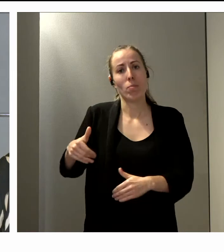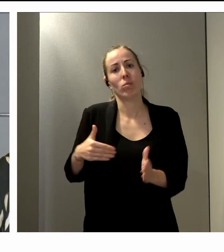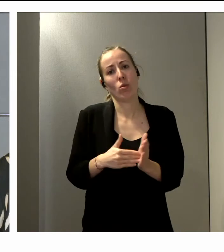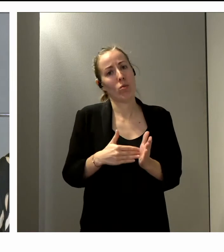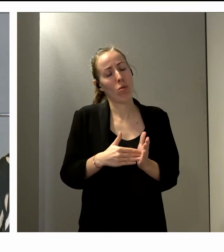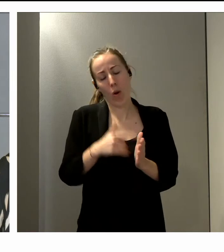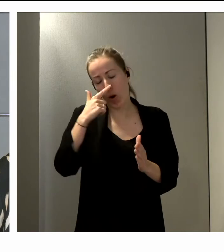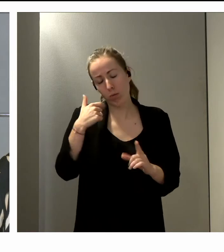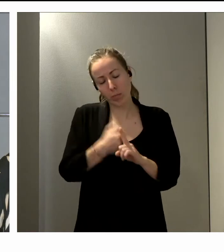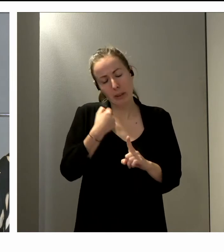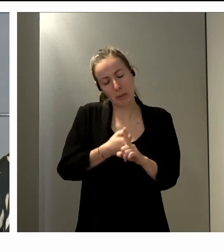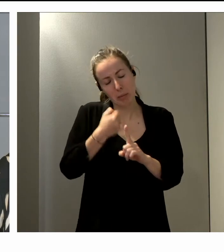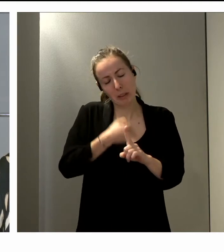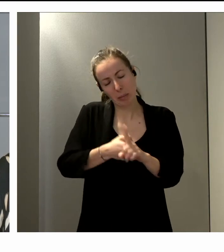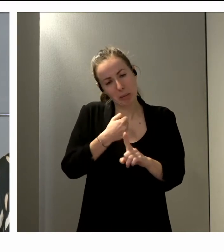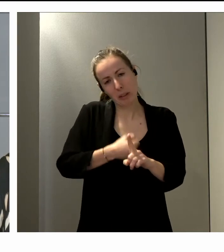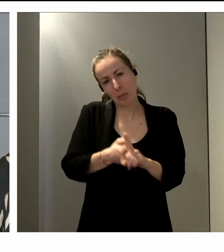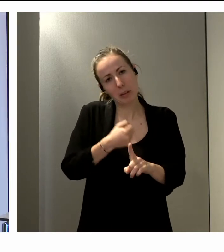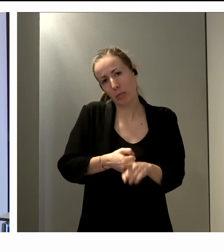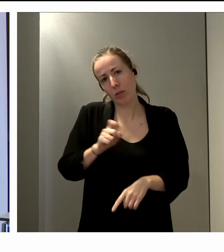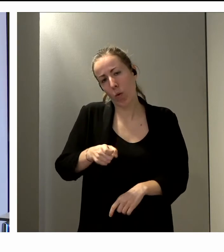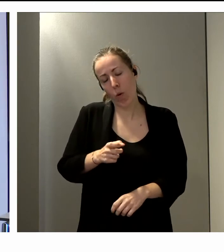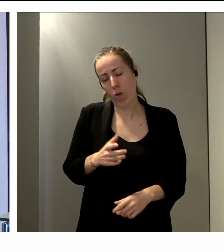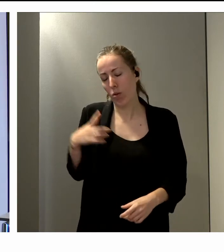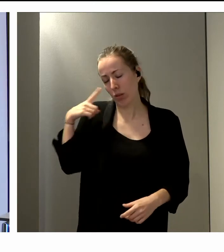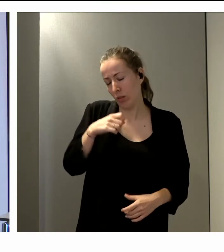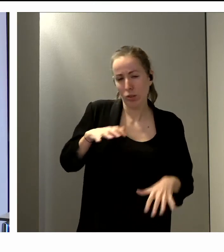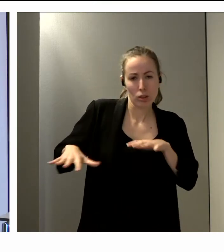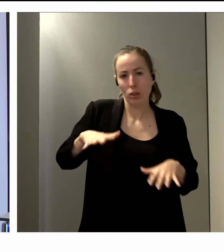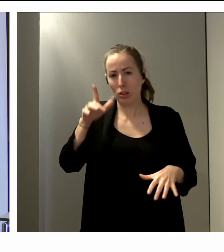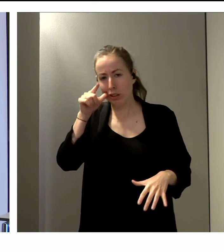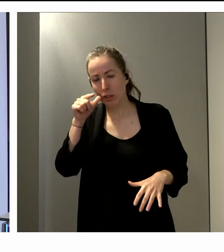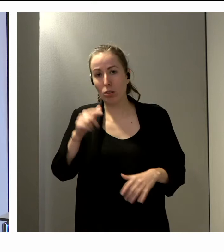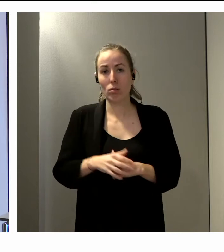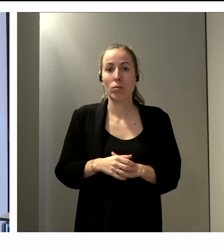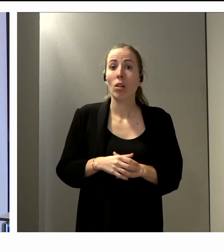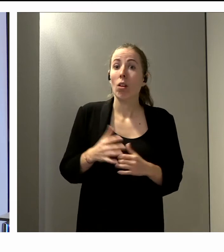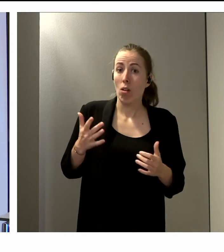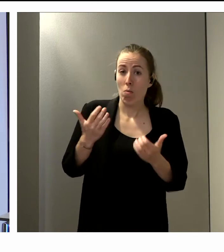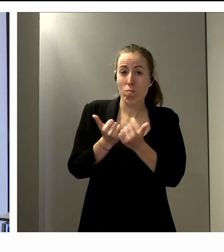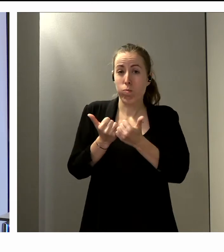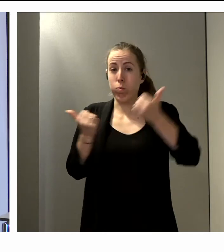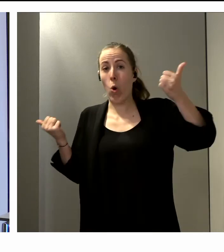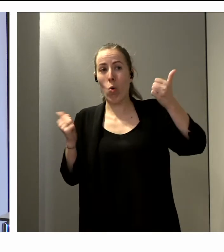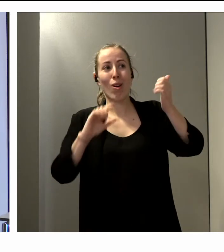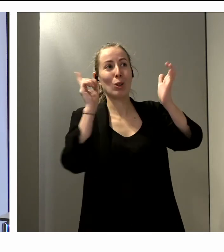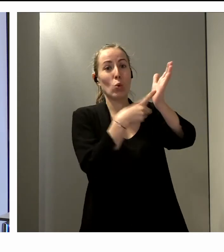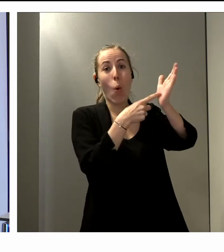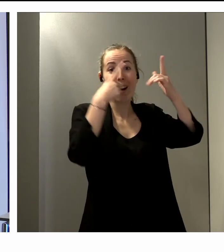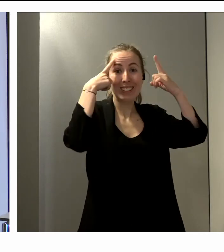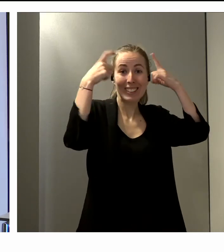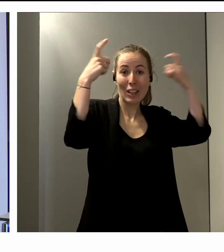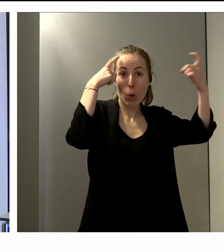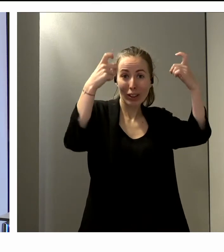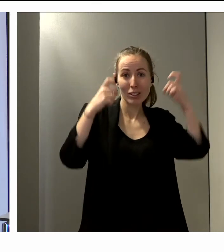On voit la différence entre les droits réels et les droits formelle, l'effectivité des droits, aujourd'hui,